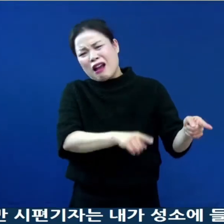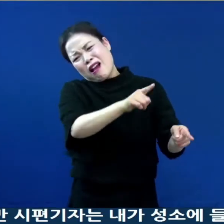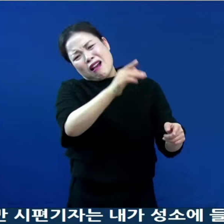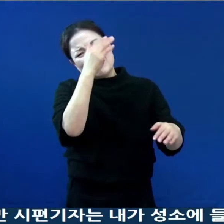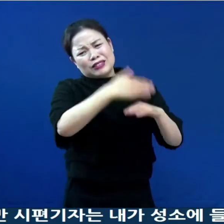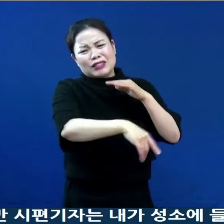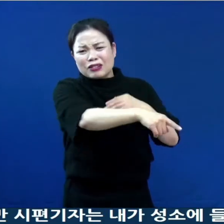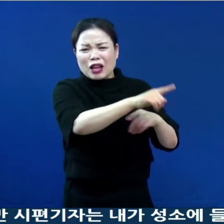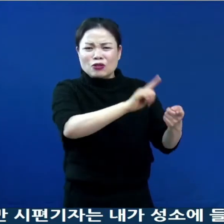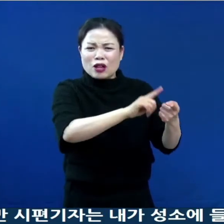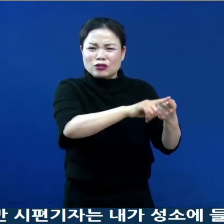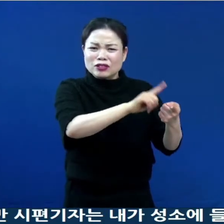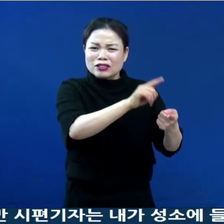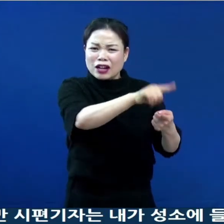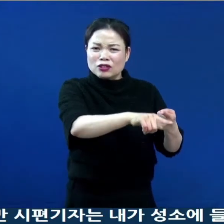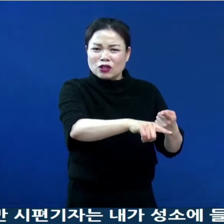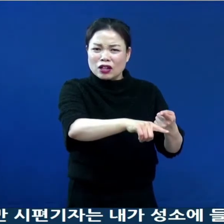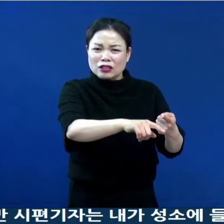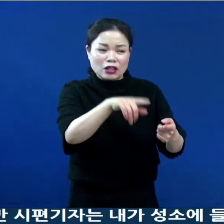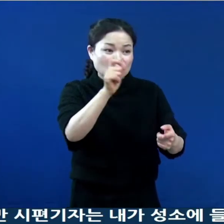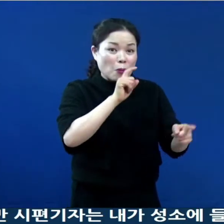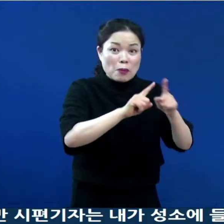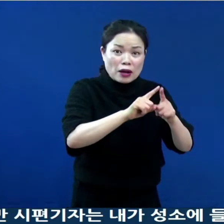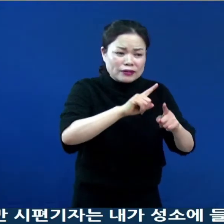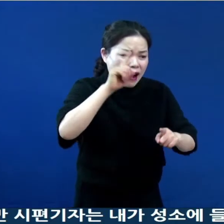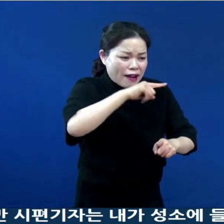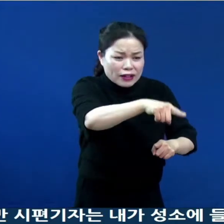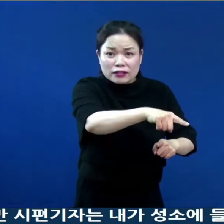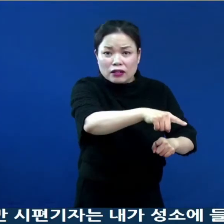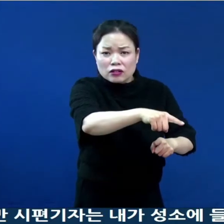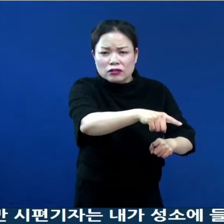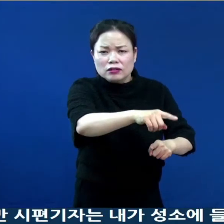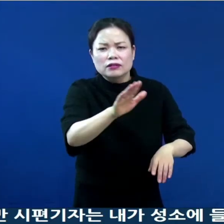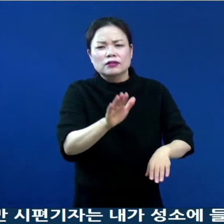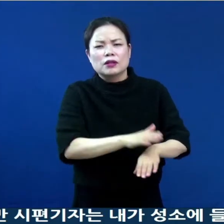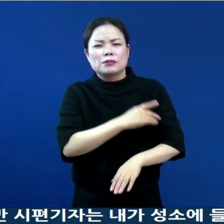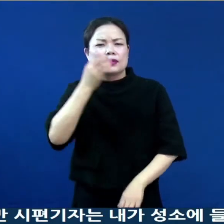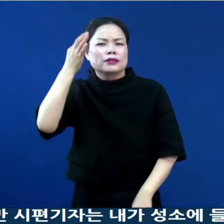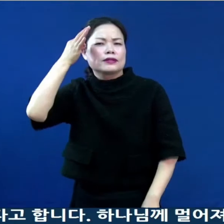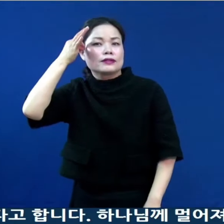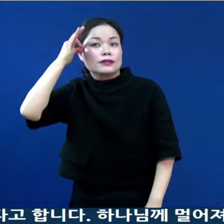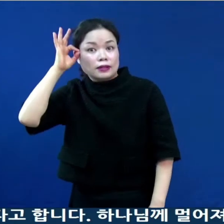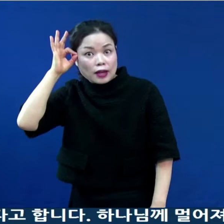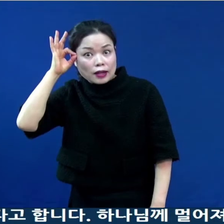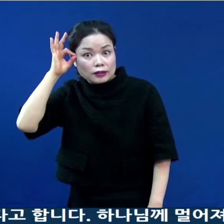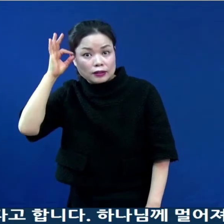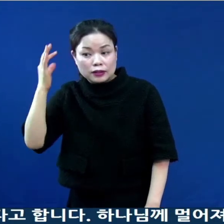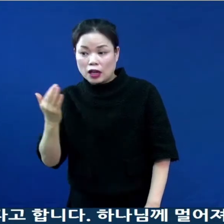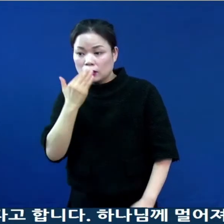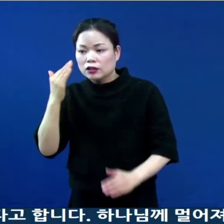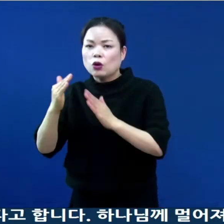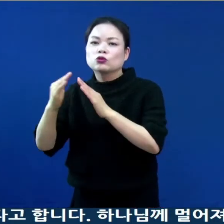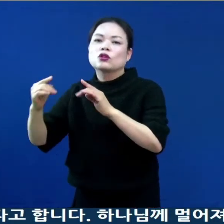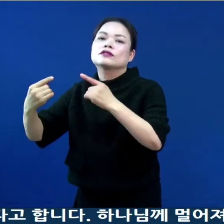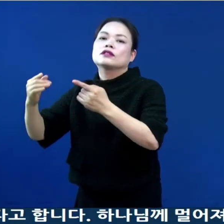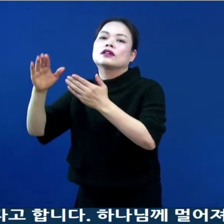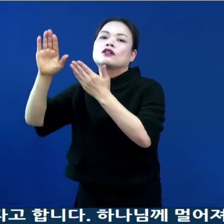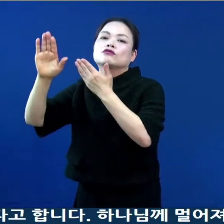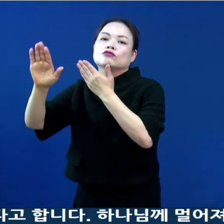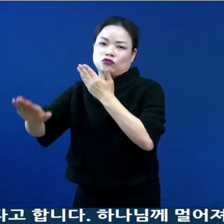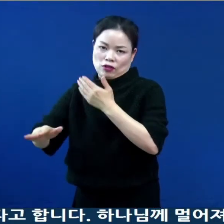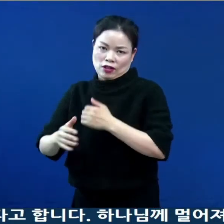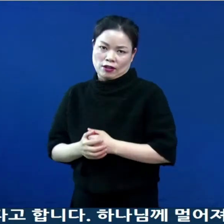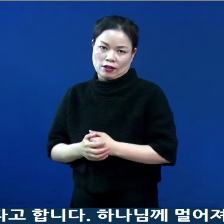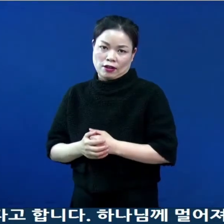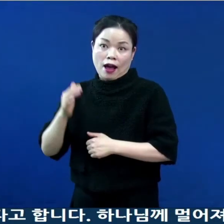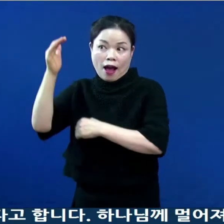세상이 점점 악해진다고 주장하던 그 주장이 잘못되어 있다는 것을 깨달은 것은 성소에 들어갔을 때, 그러니까